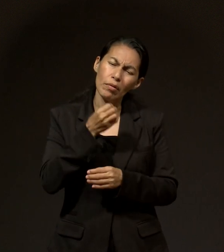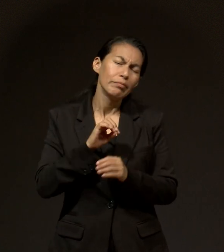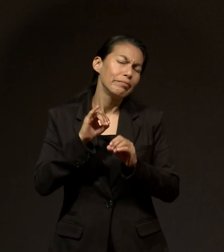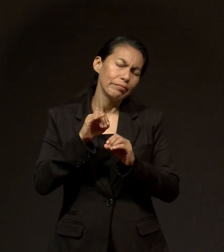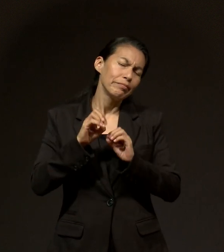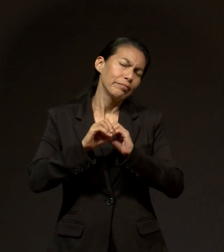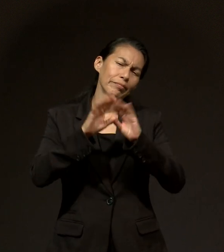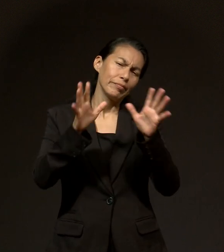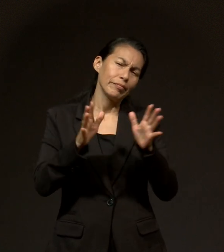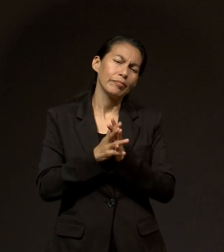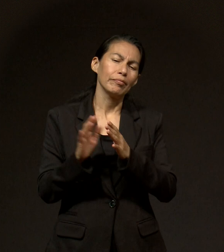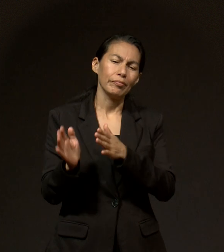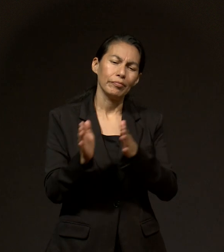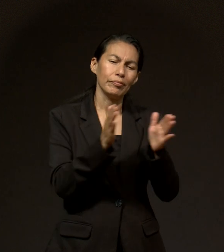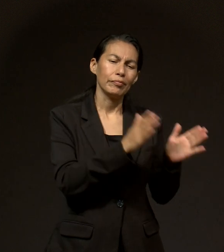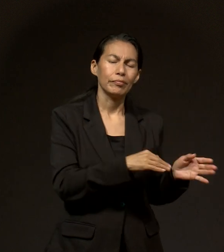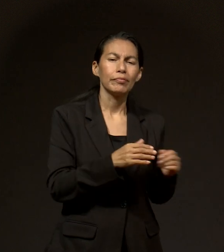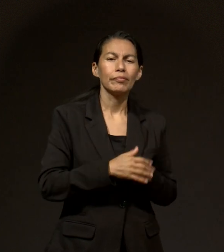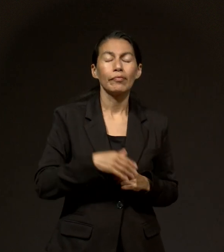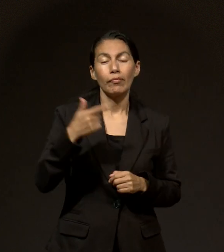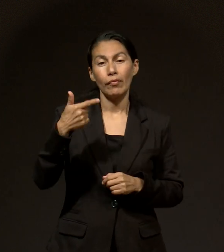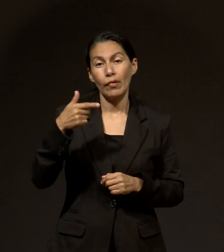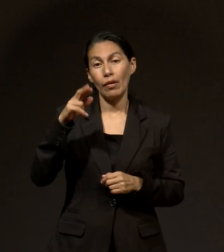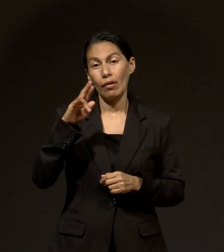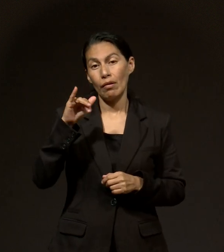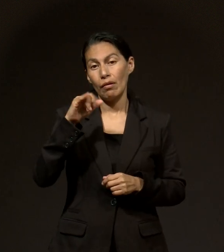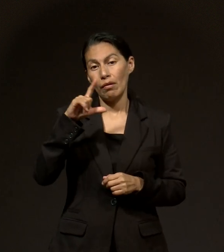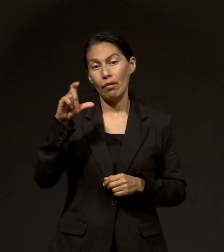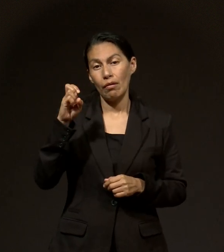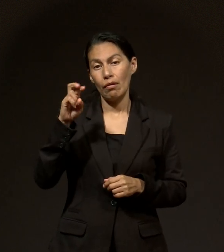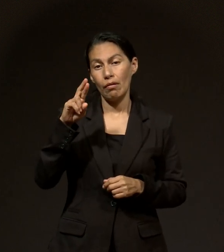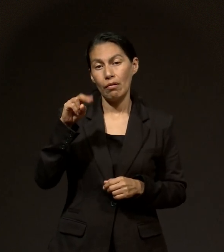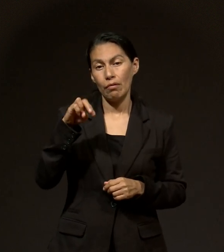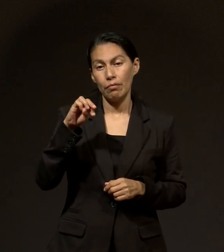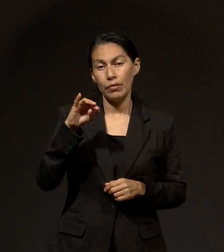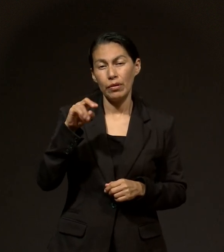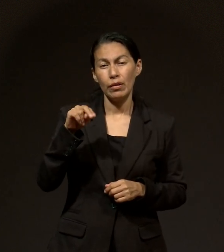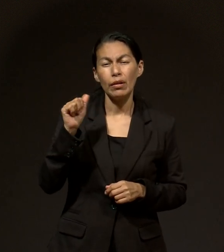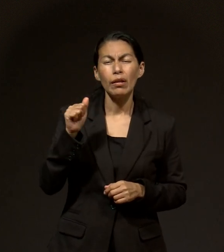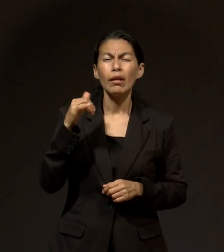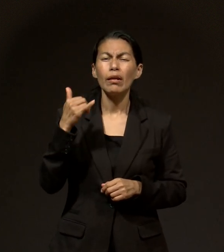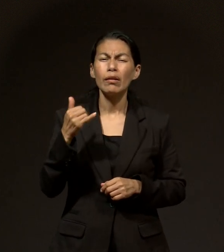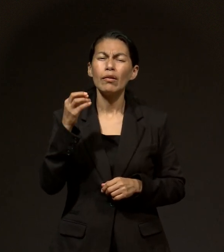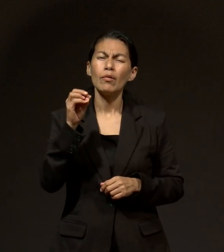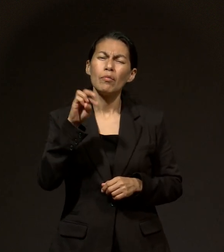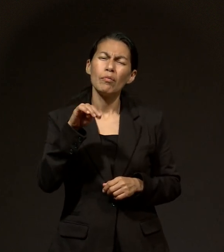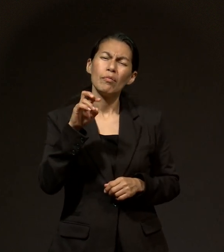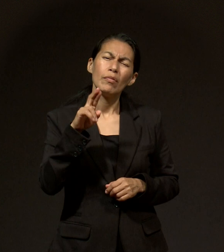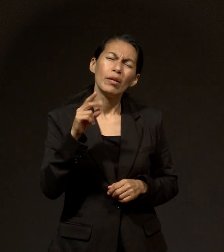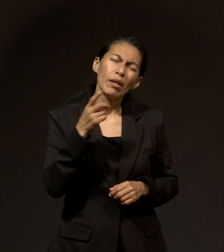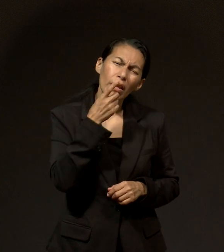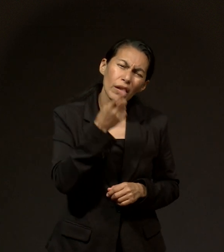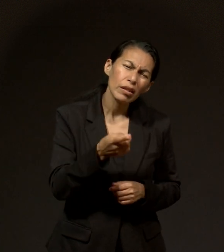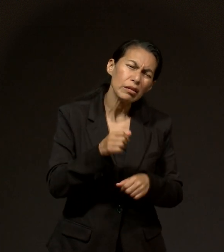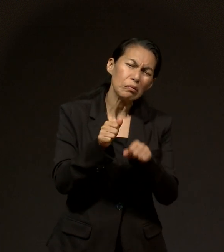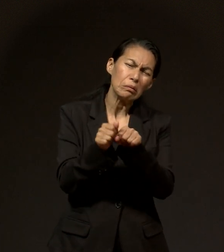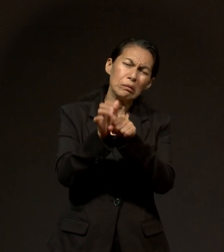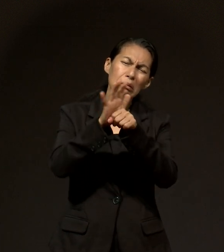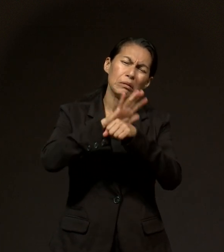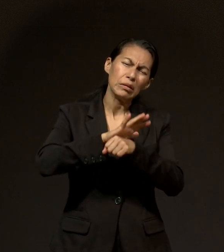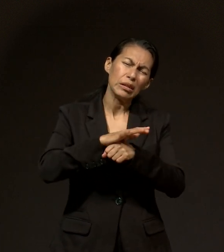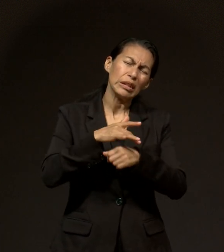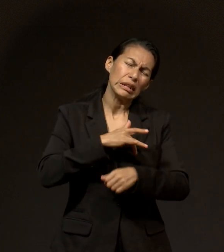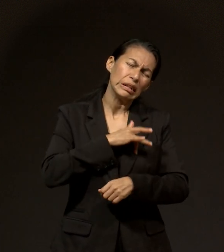Javier Guzmán Piden por salud física Ya que están presentando síntomas de bronquios Y o de COVID